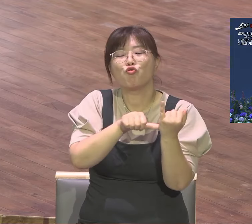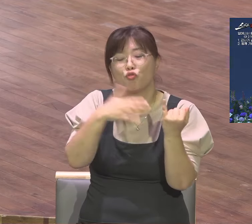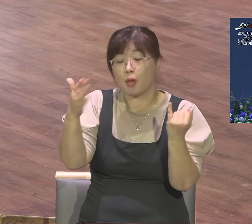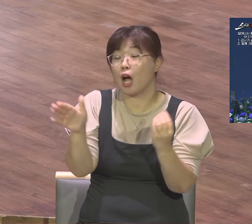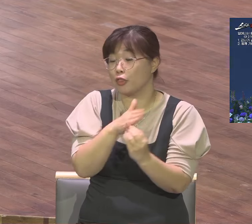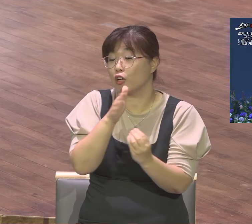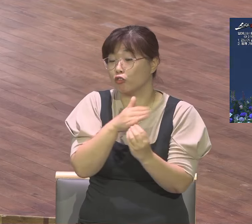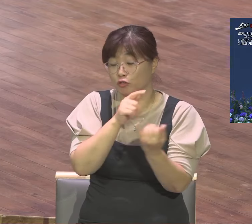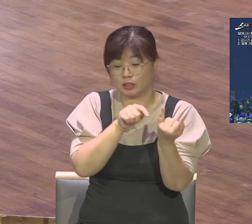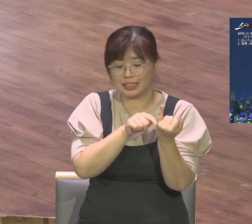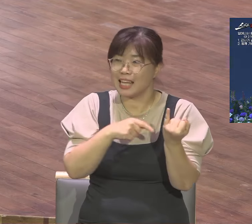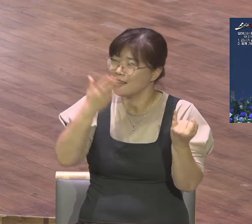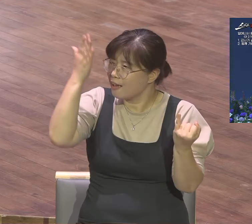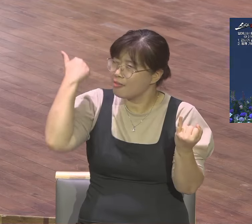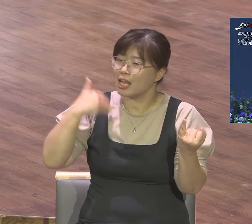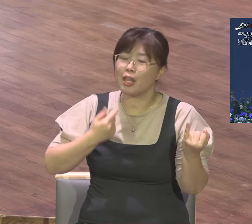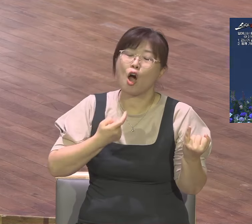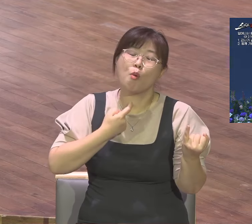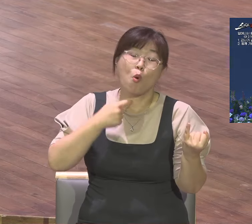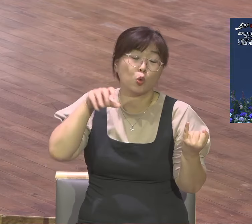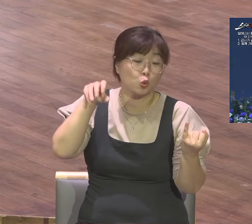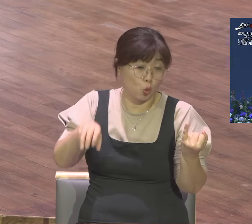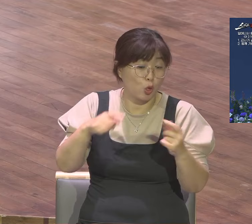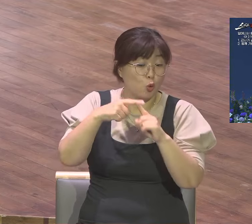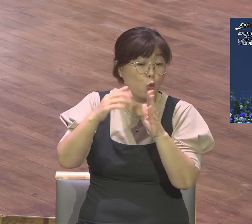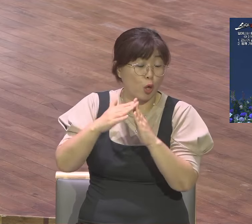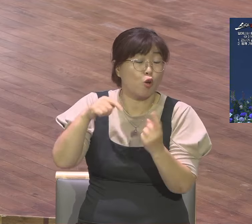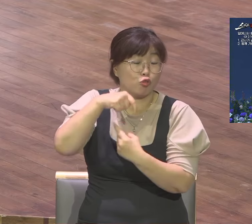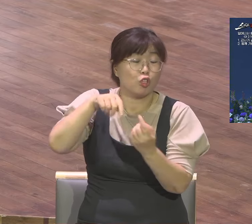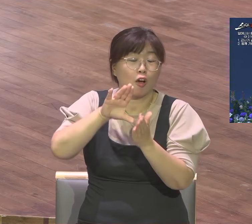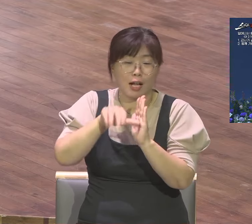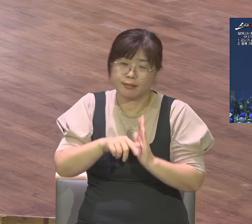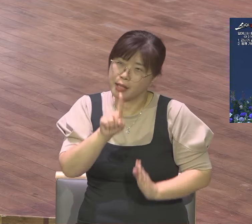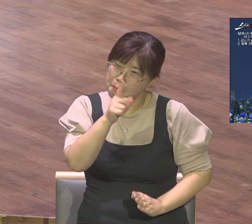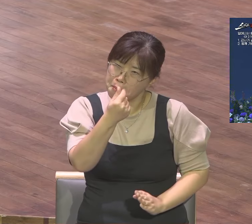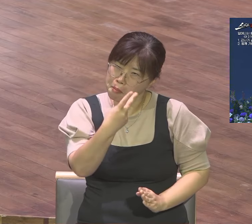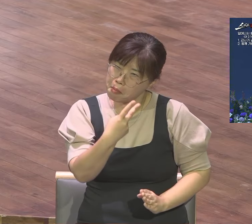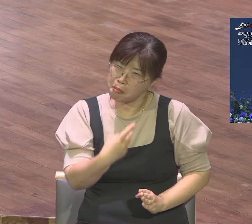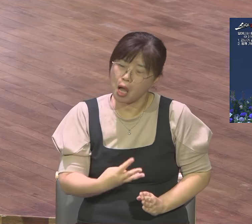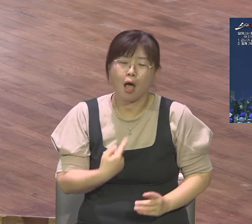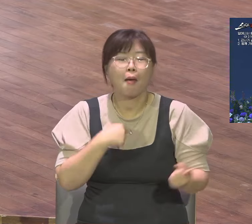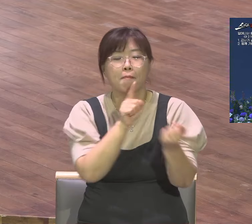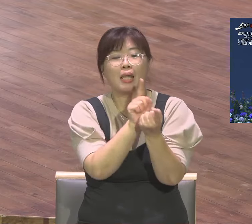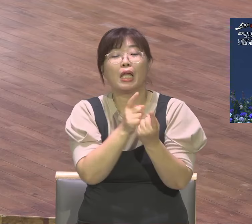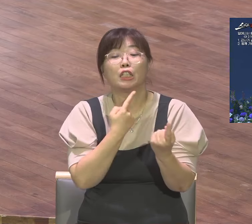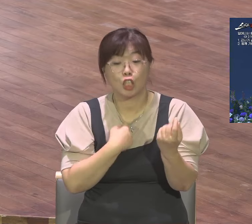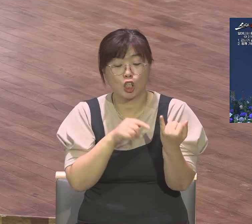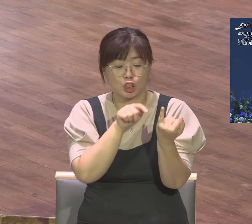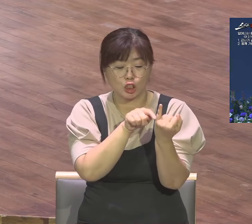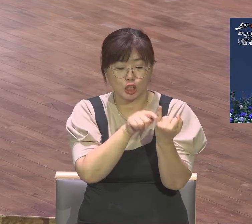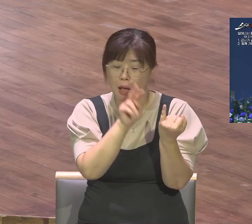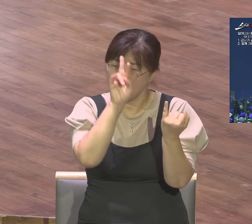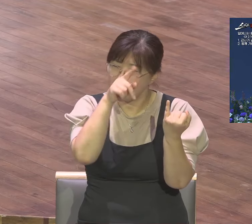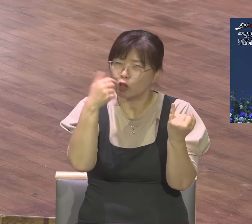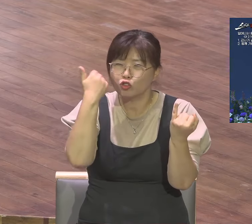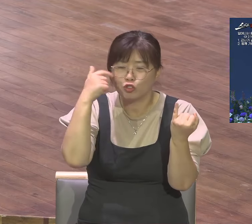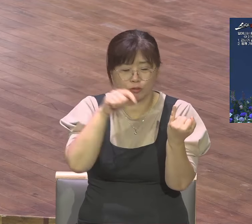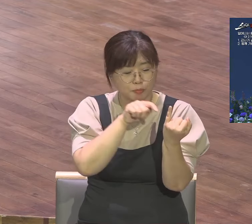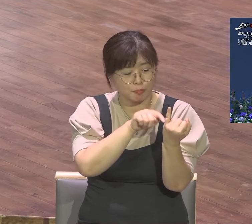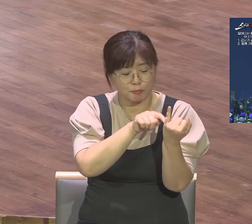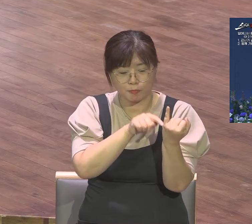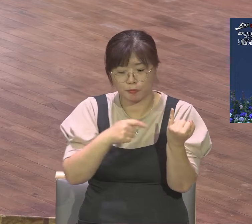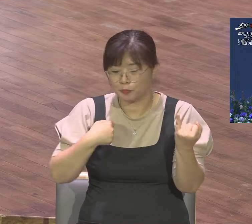그래서 서로 기도로 하나 되면서 신뢰로 신뢰하고 그렇게 일이 바탕되니까 도전을